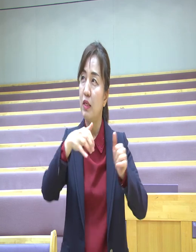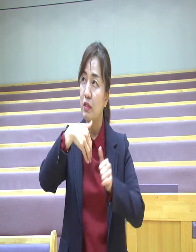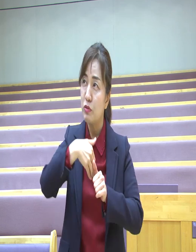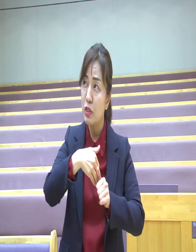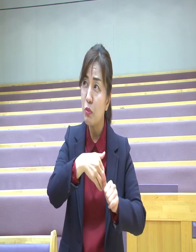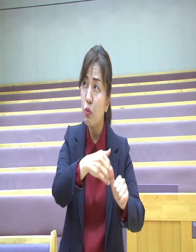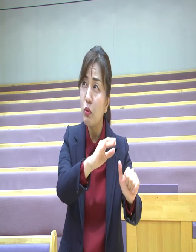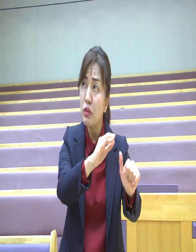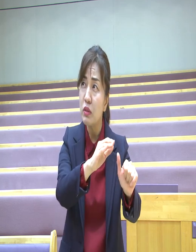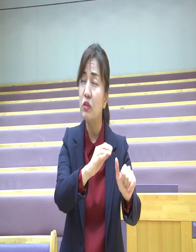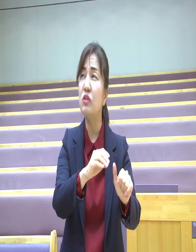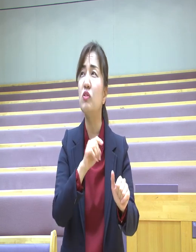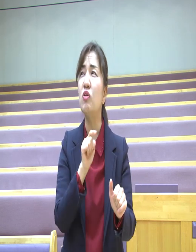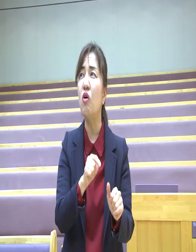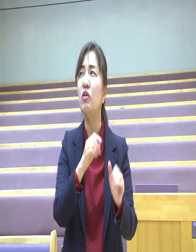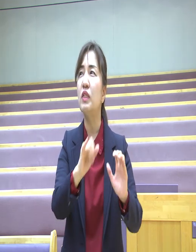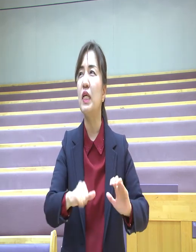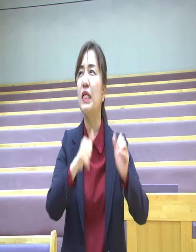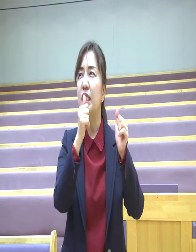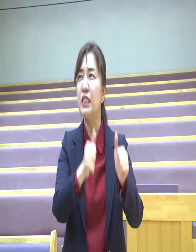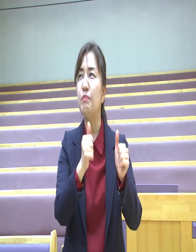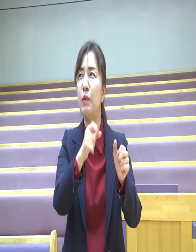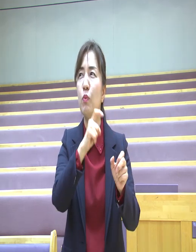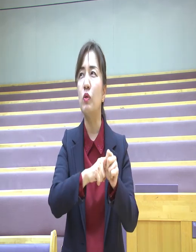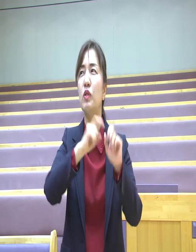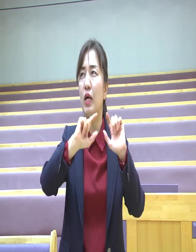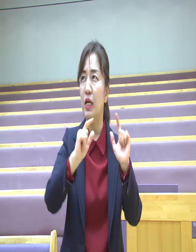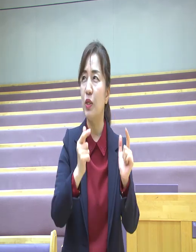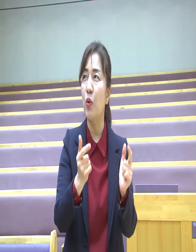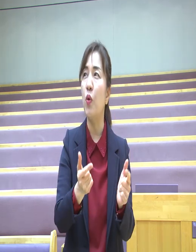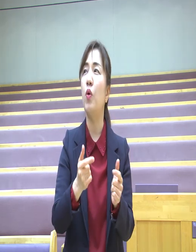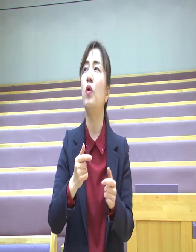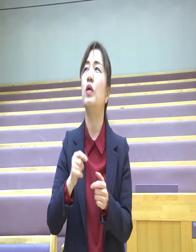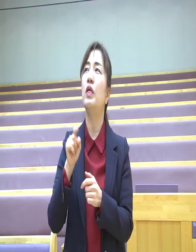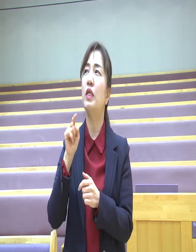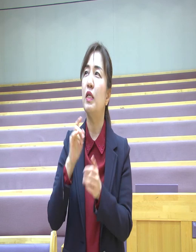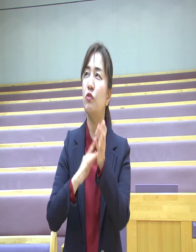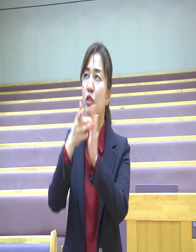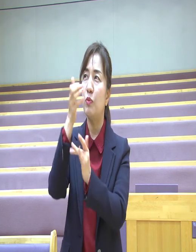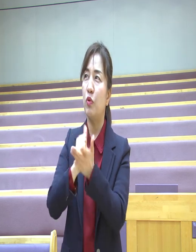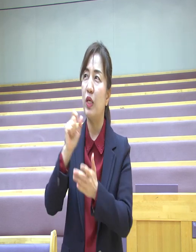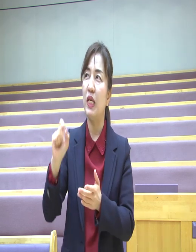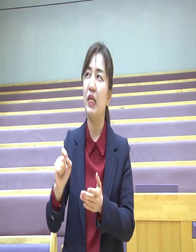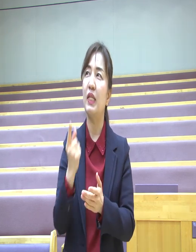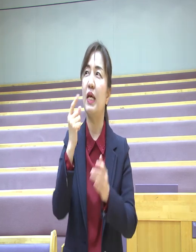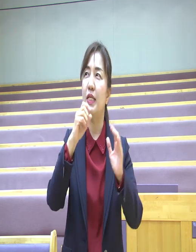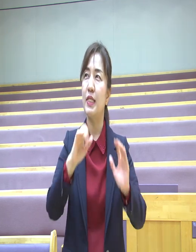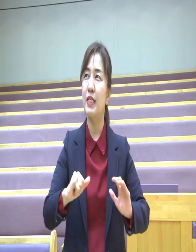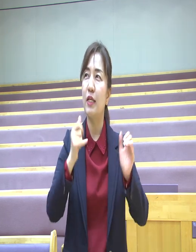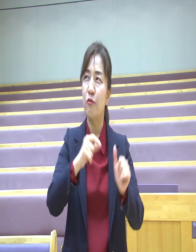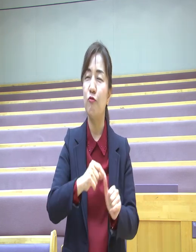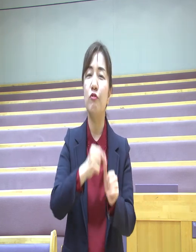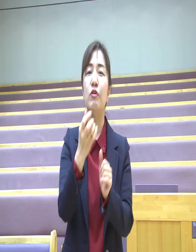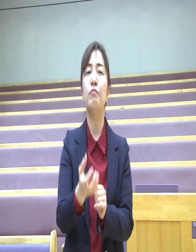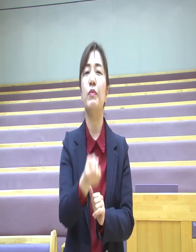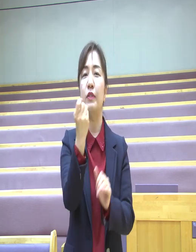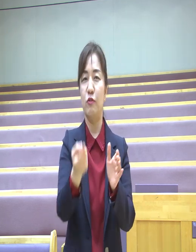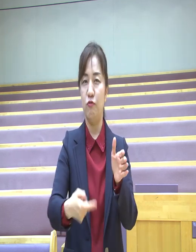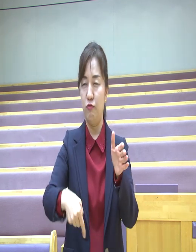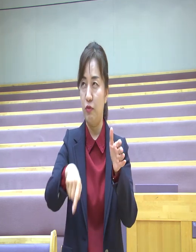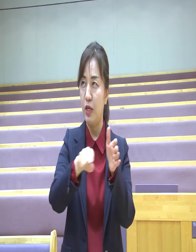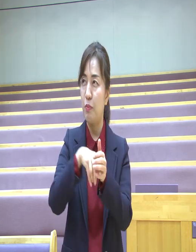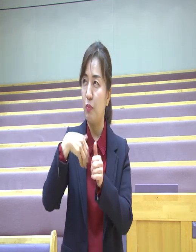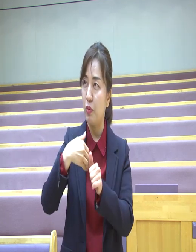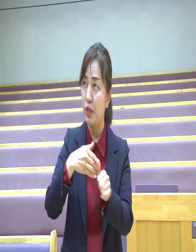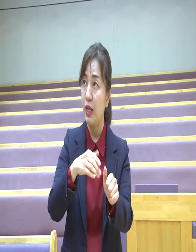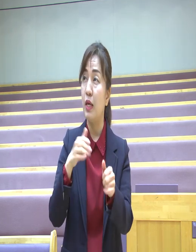하나님이 그 아들을 세상에 보내신 것은 세상을 심판하려 하심이 아니요 그로 말미암아 세상의 구원을 받게 하려